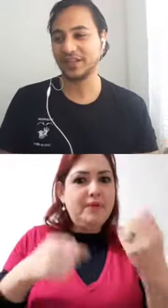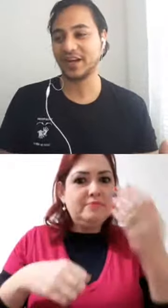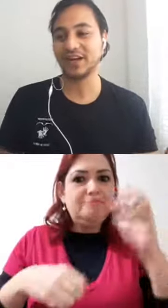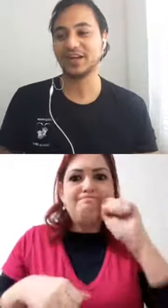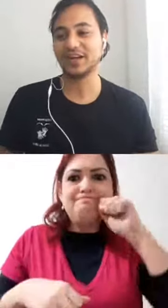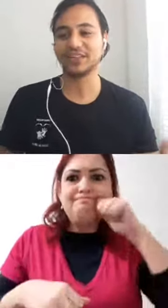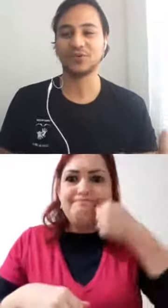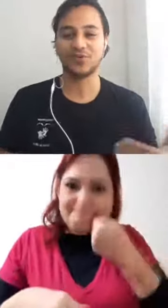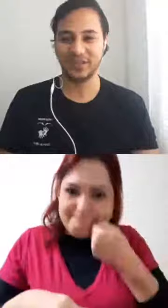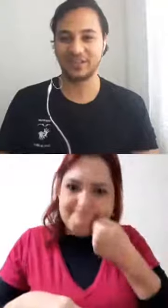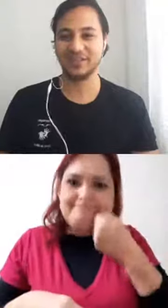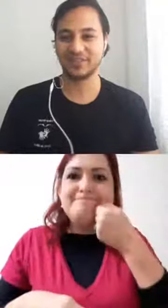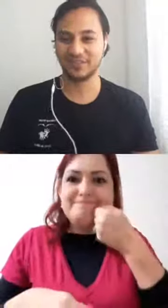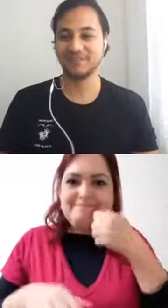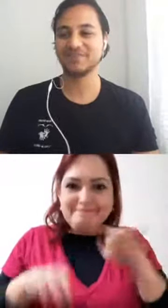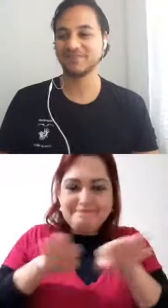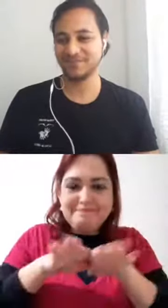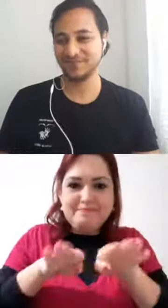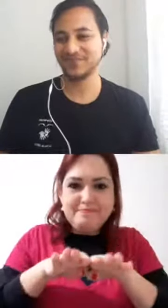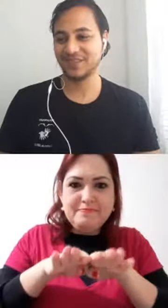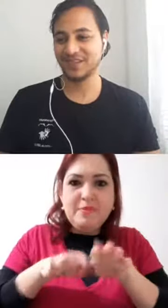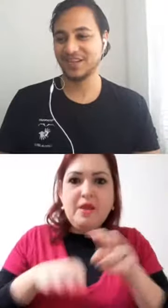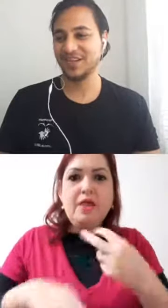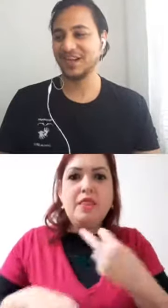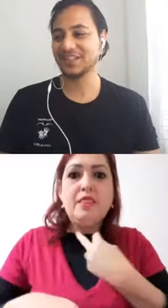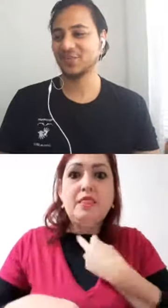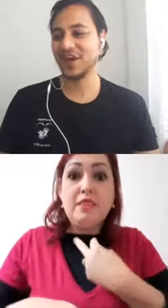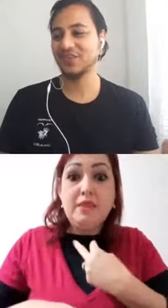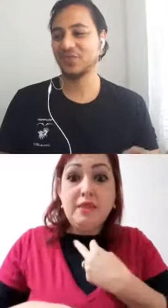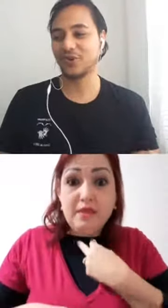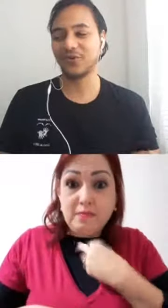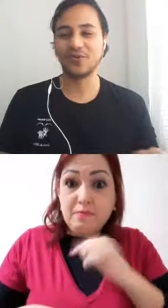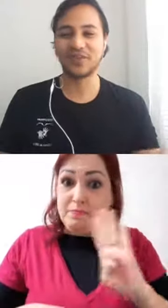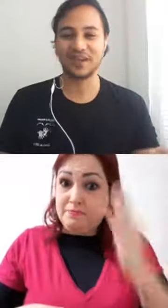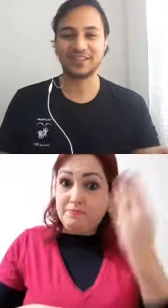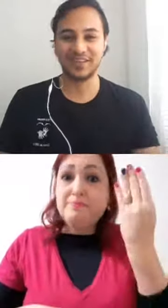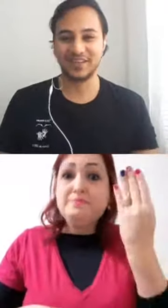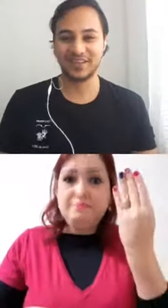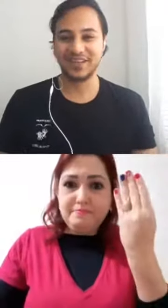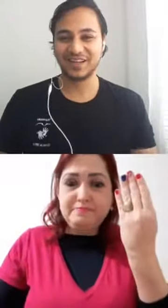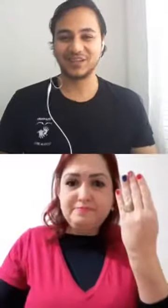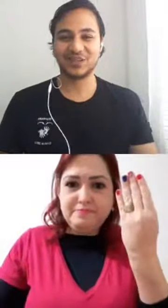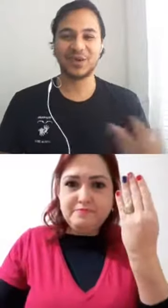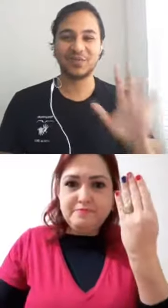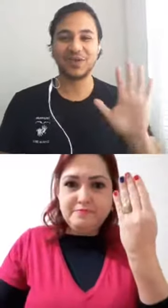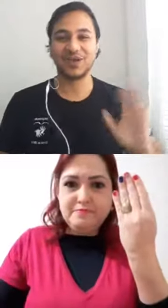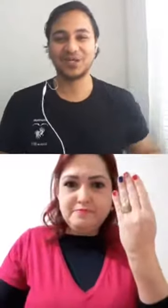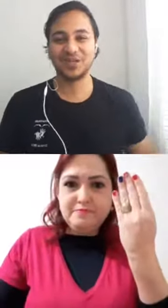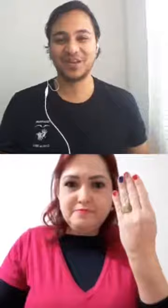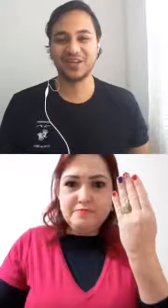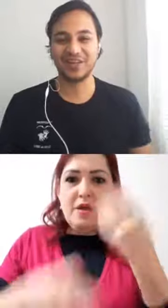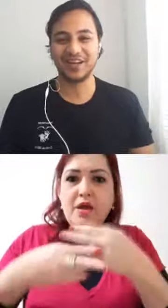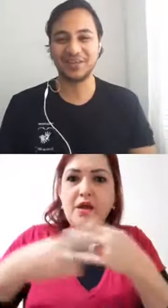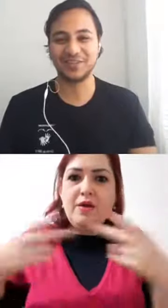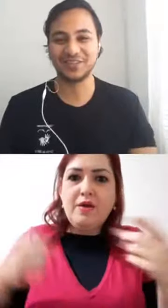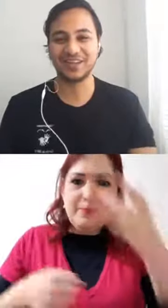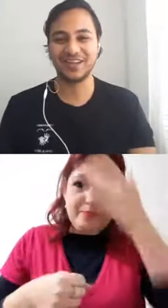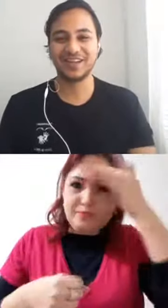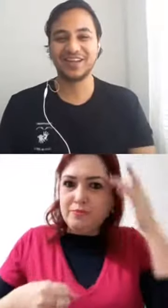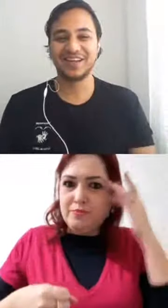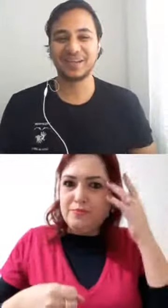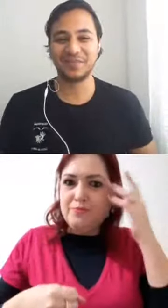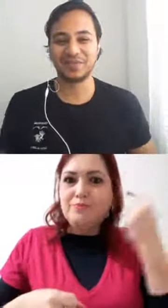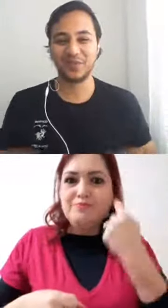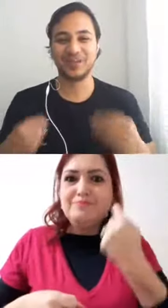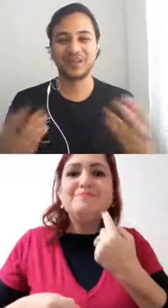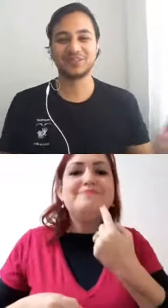poderá trair as confidências, as quais foram confiadas a ele. Então, só no primeiro artigo aí que eu queria ler para você